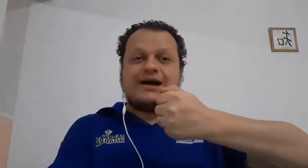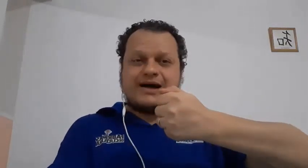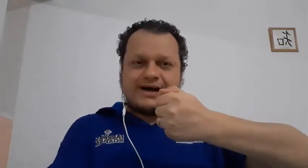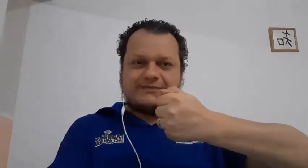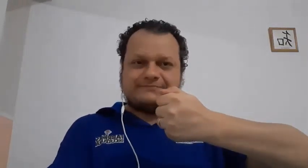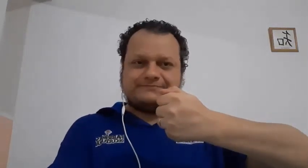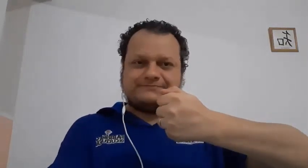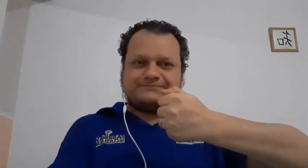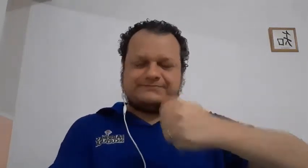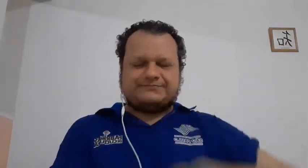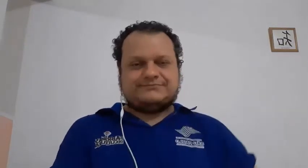A.